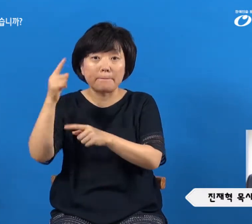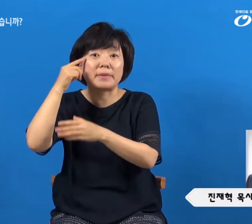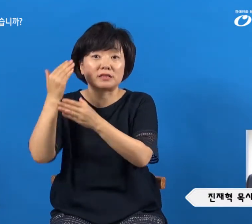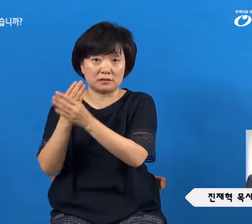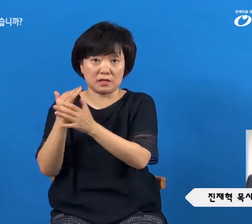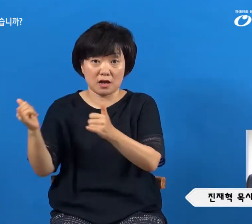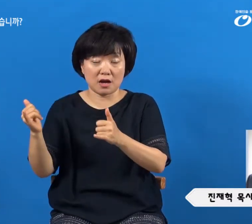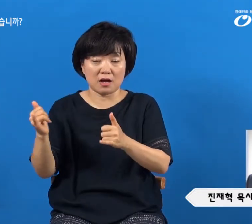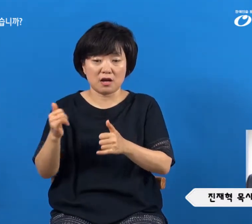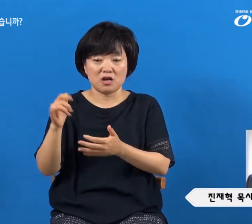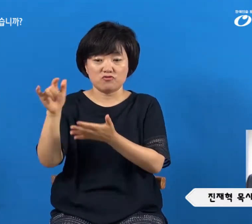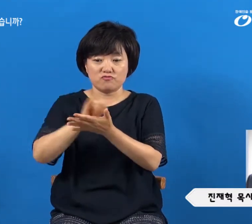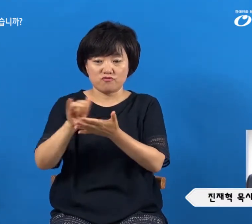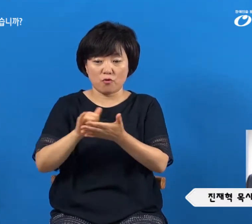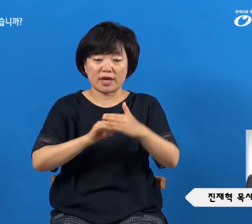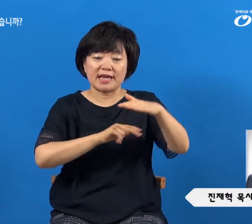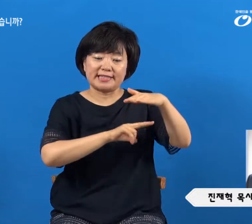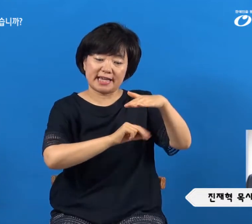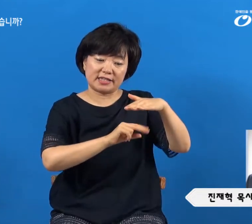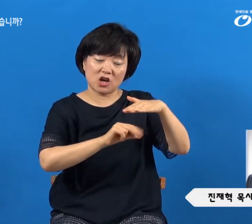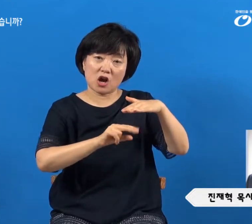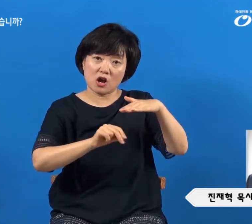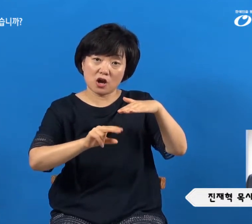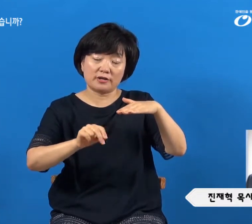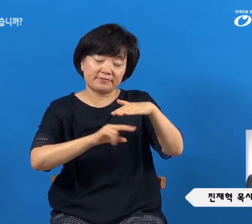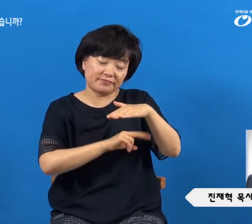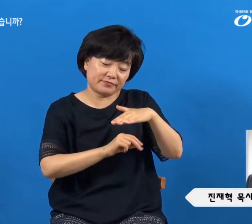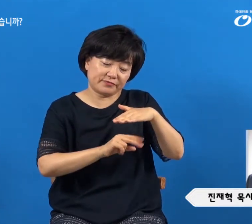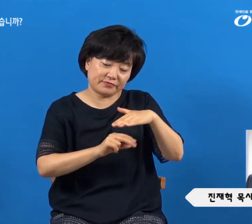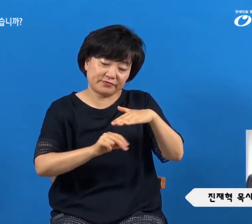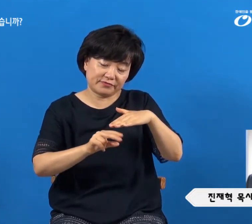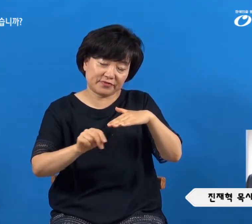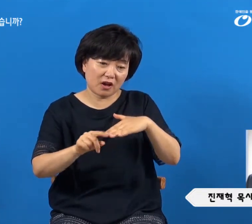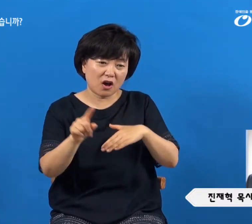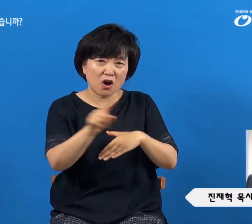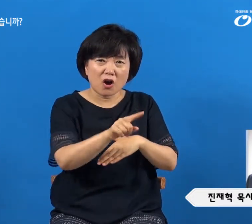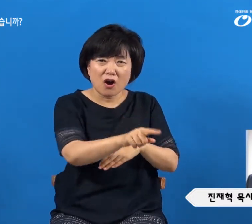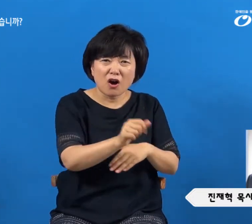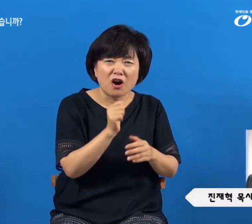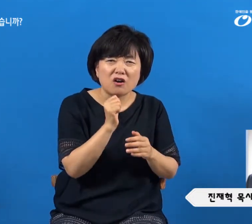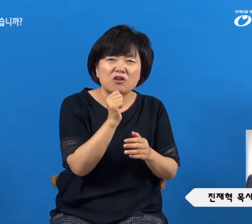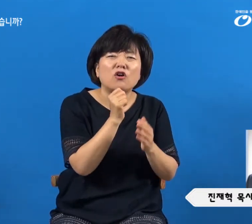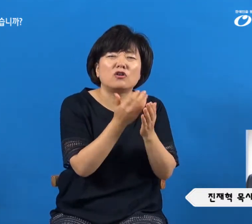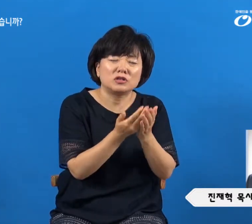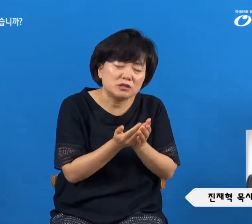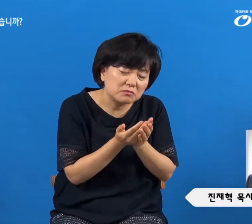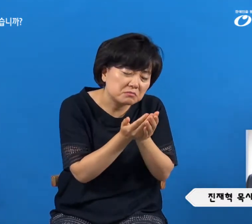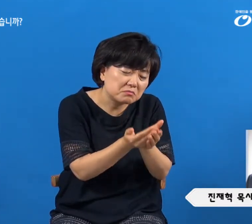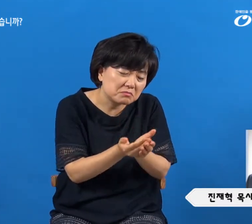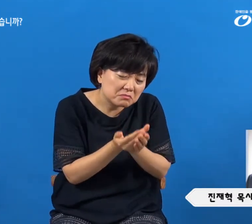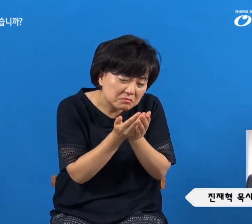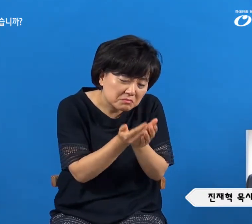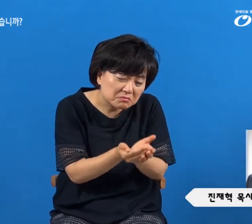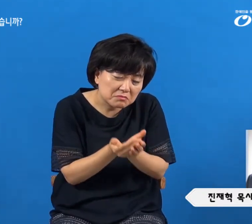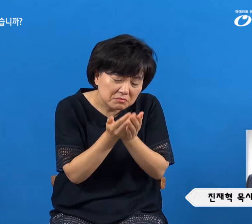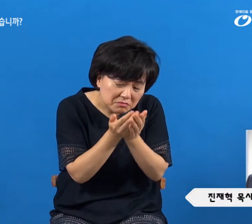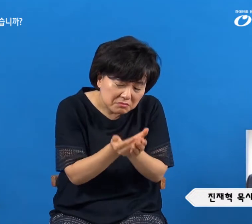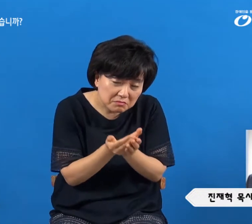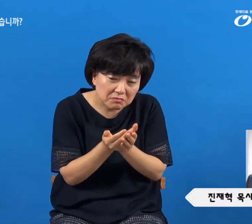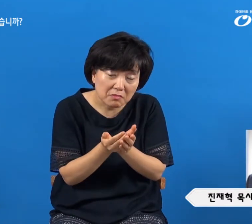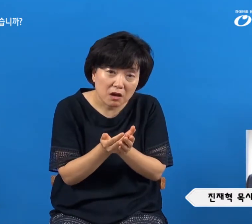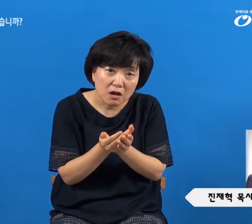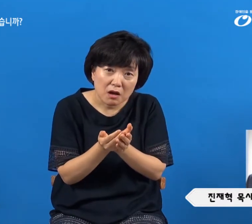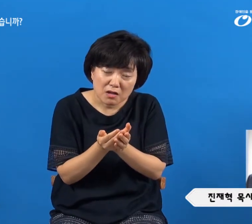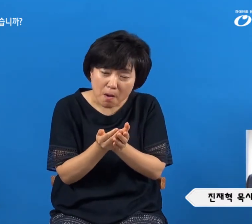뉴욕 지하철을 내려가는데 한 거지가 구걸을 하면서 그 연필을 팔고 있었습니다.